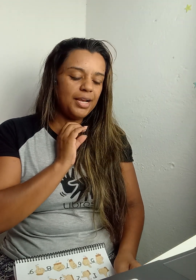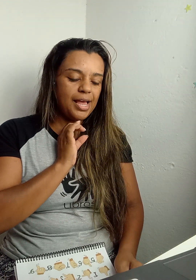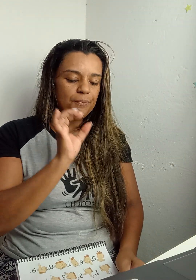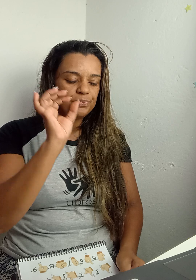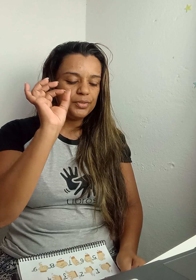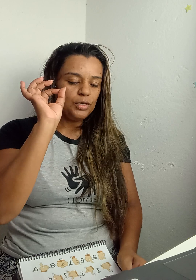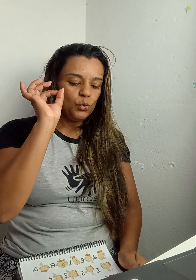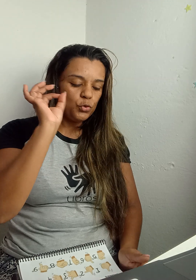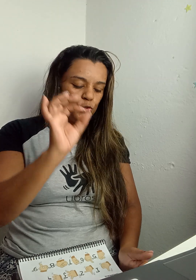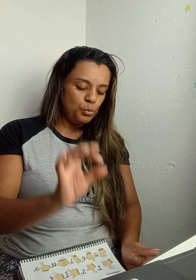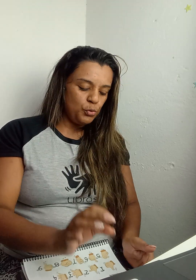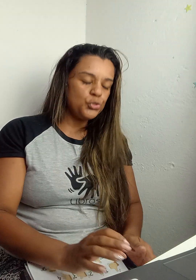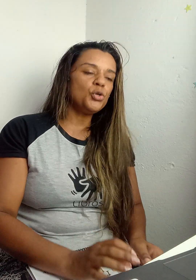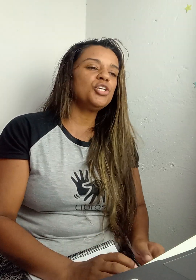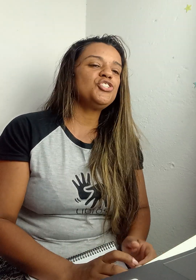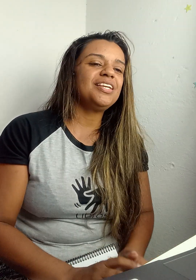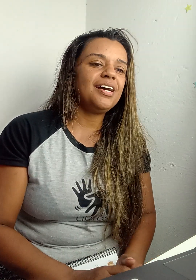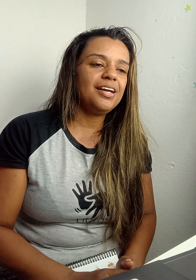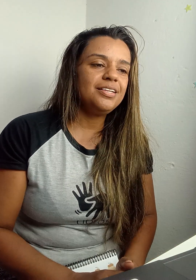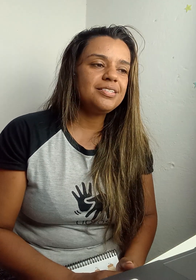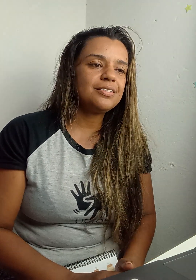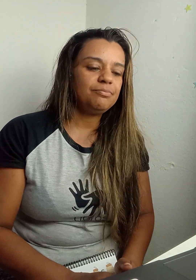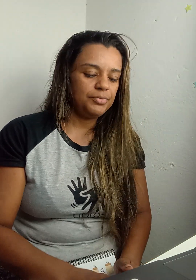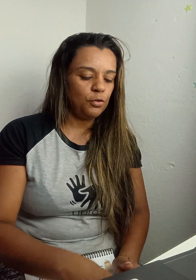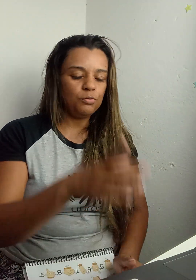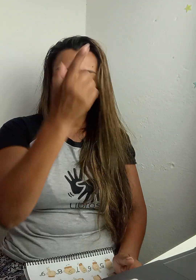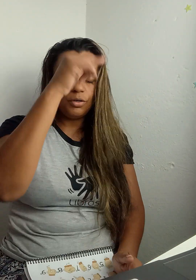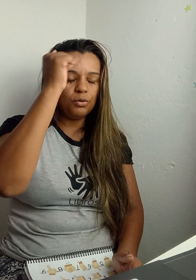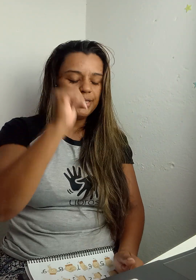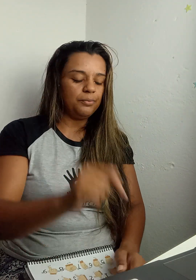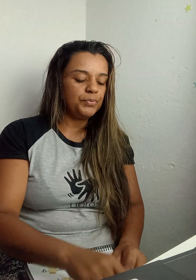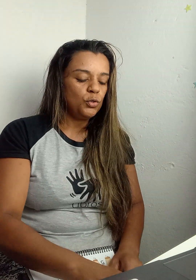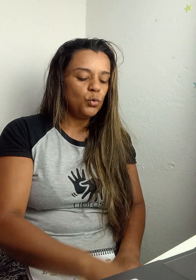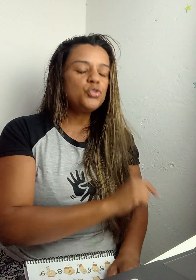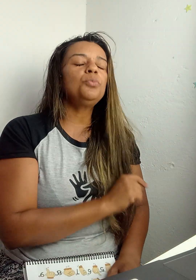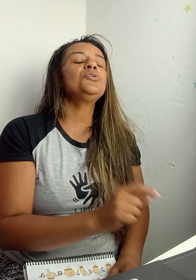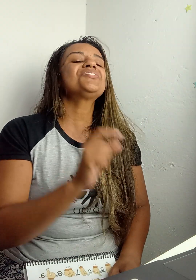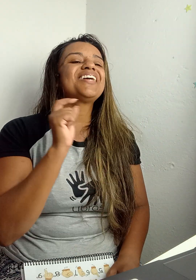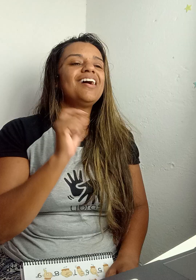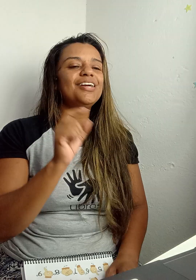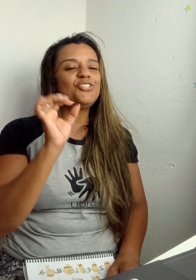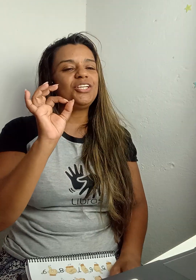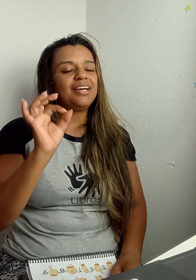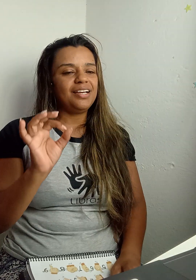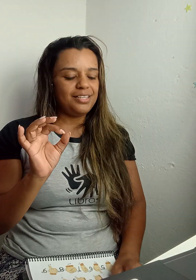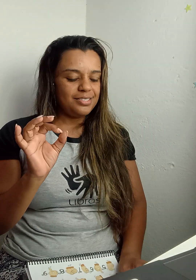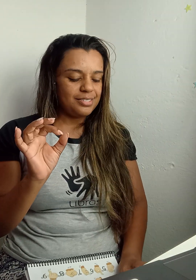Vai lá. Os números ordinais, não, ao contrário. Os números cardinais,